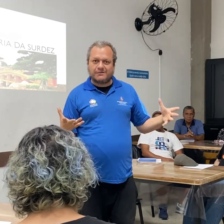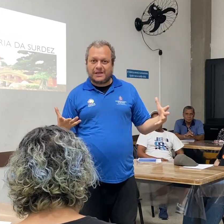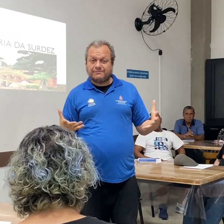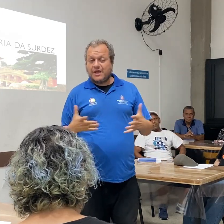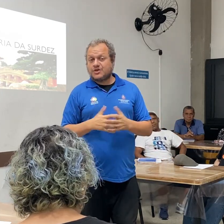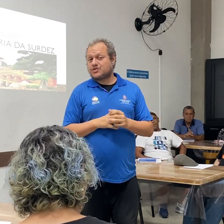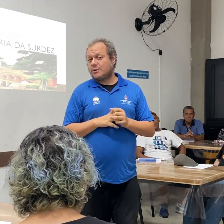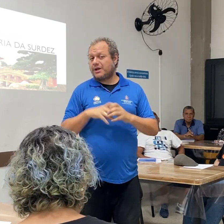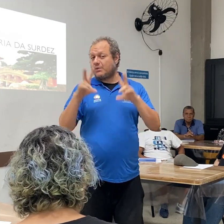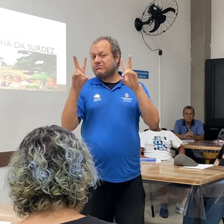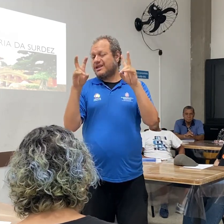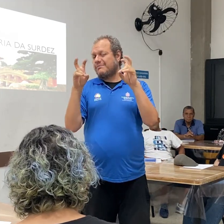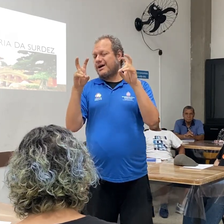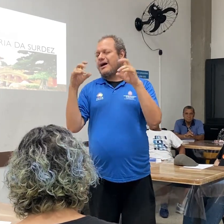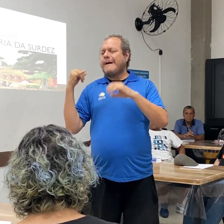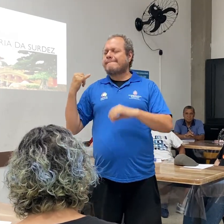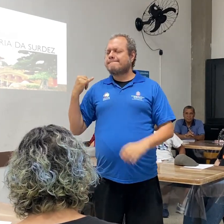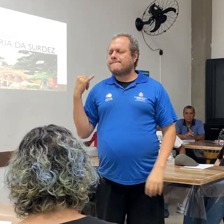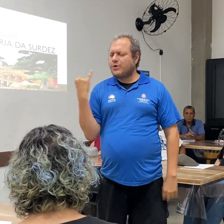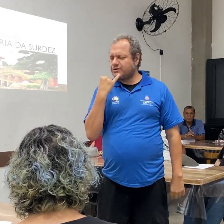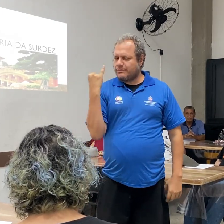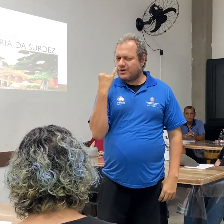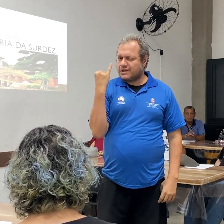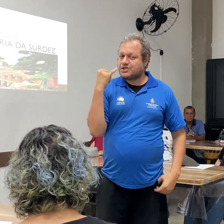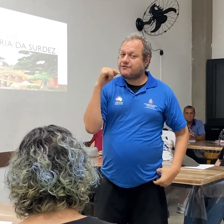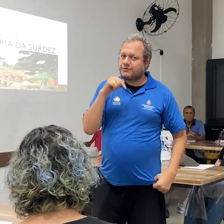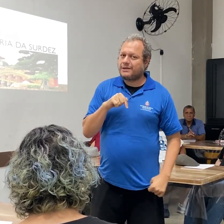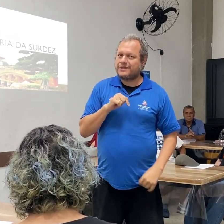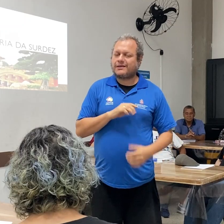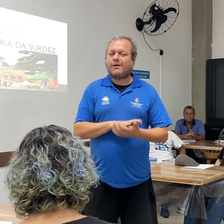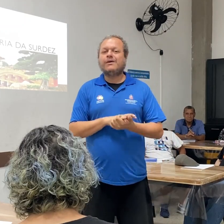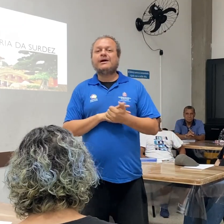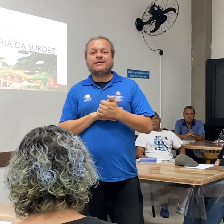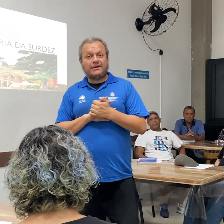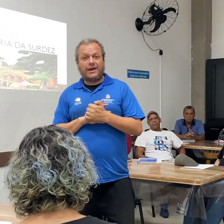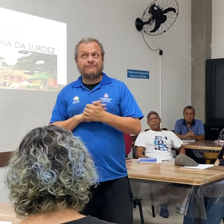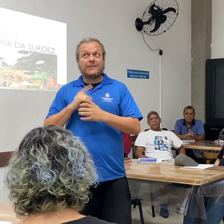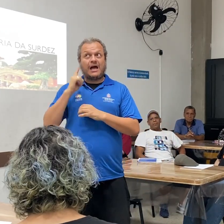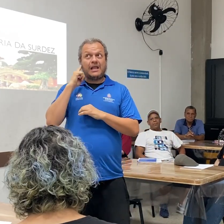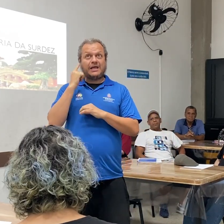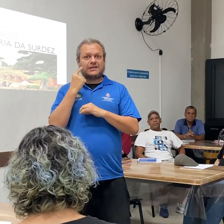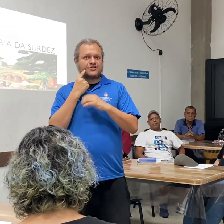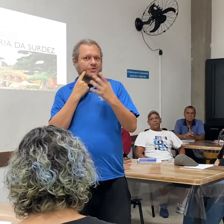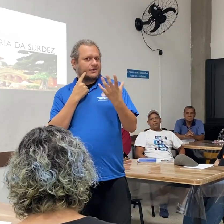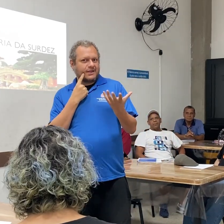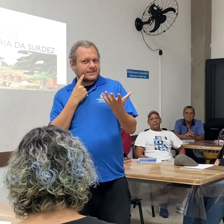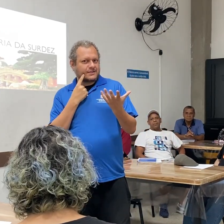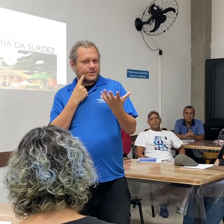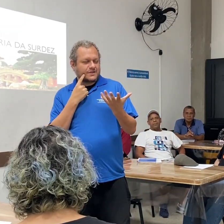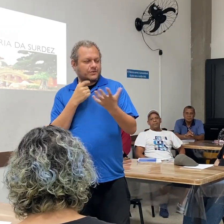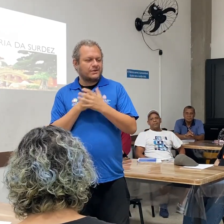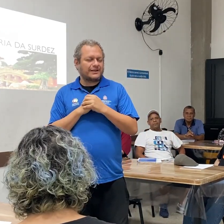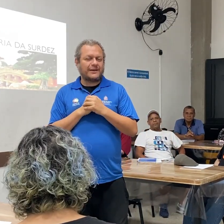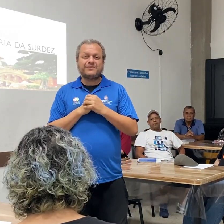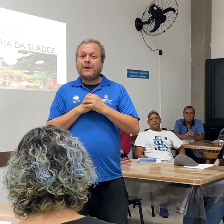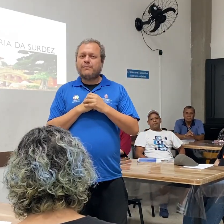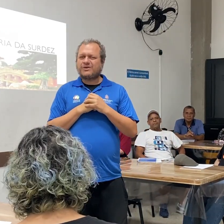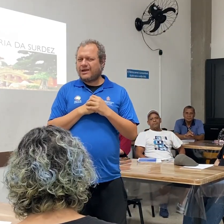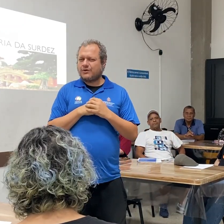também, sobre um tema muito importante, fundamental, que é, além da surdez, essa coisa toda, né? Porque no